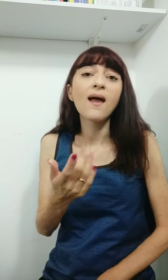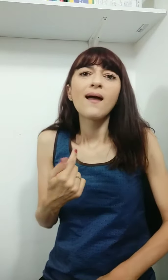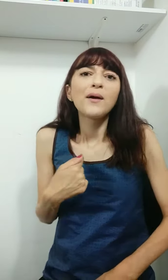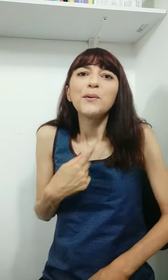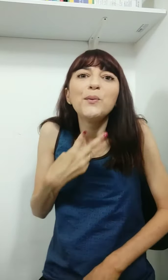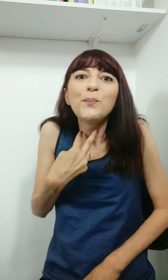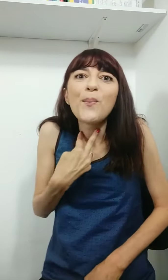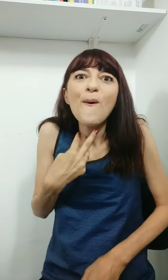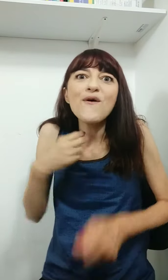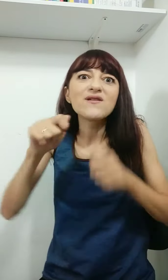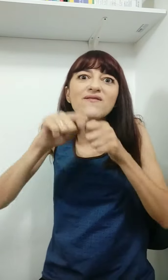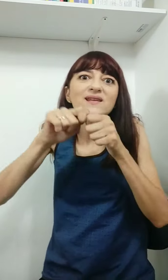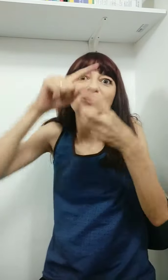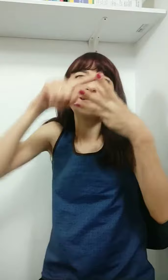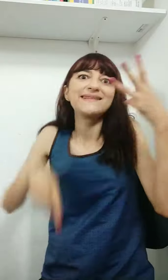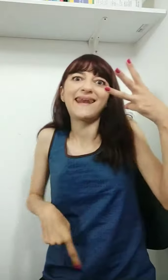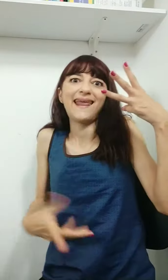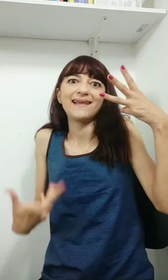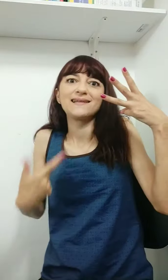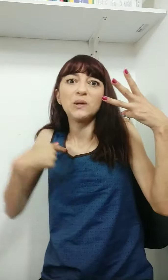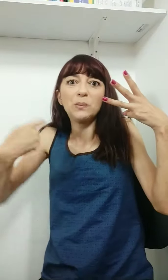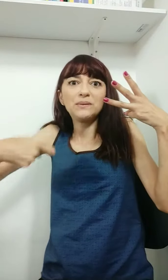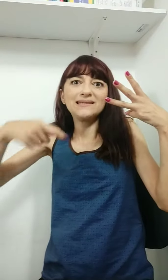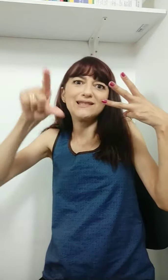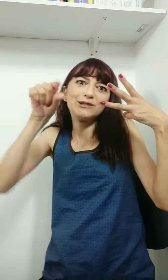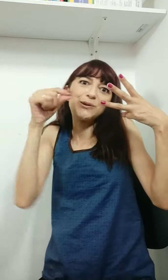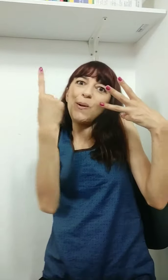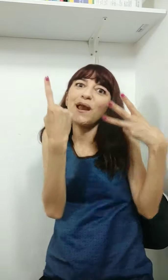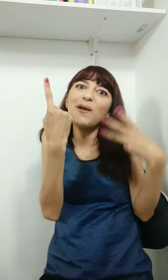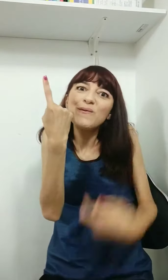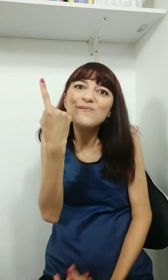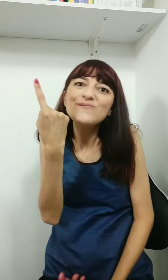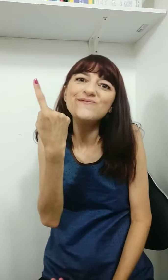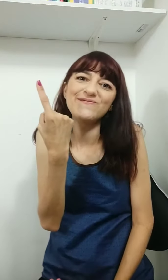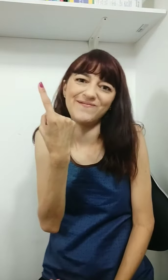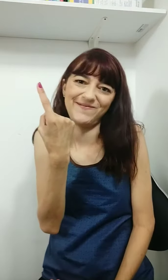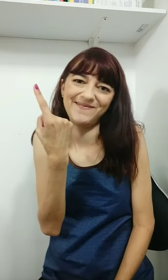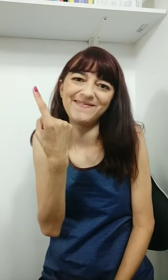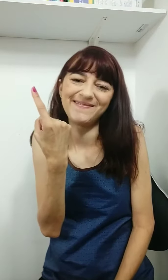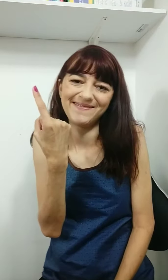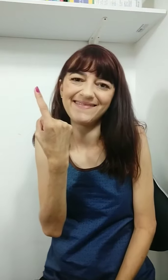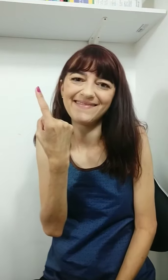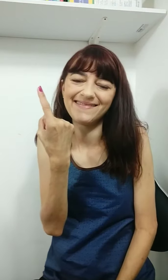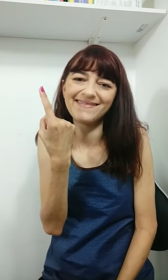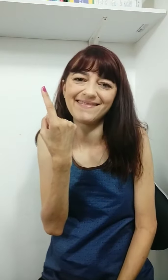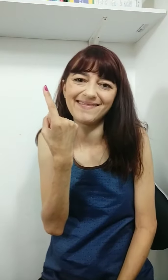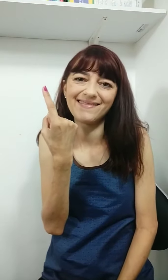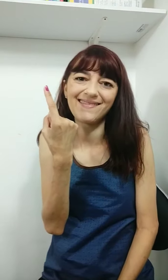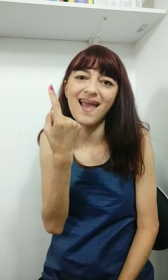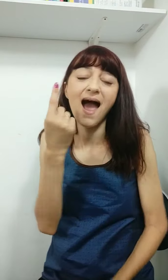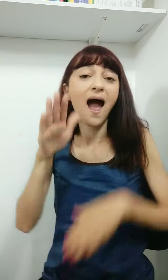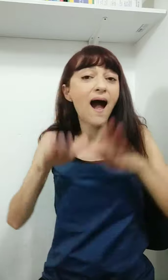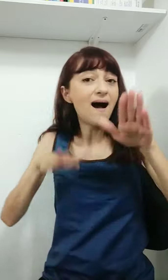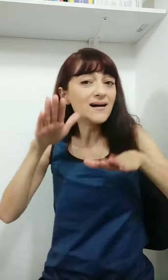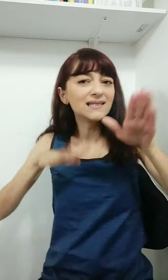esse sinal, né? Eu não posso fazer os três ao mesmo tempo. Eu tenho que fazer uma escolha. Então eu escolho aquele que no momento para mim